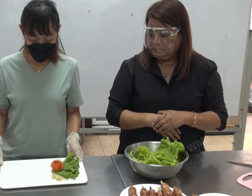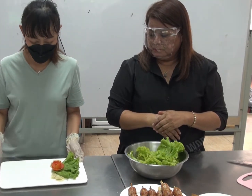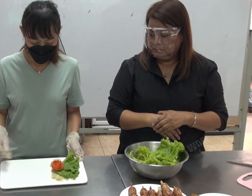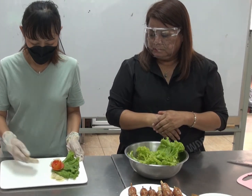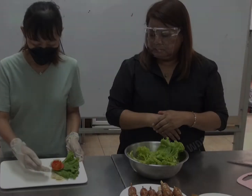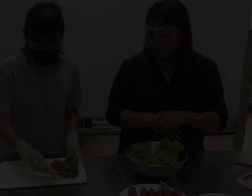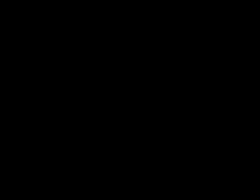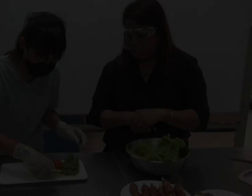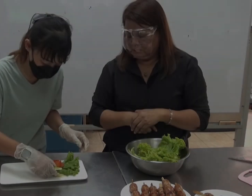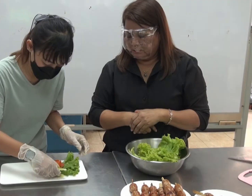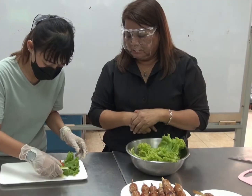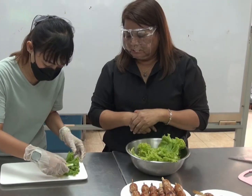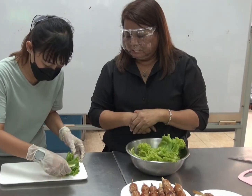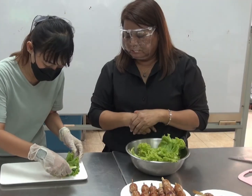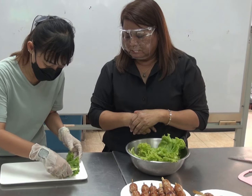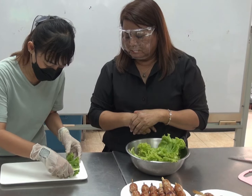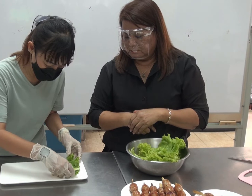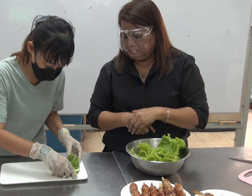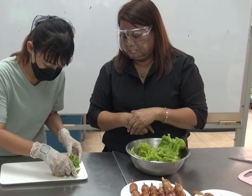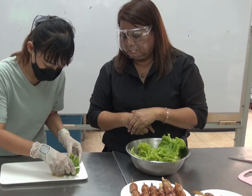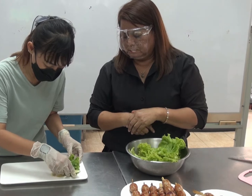งรอบๆนี่นะ